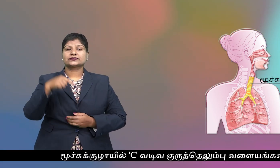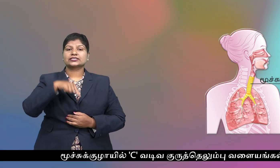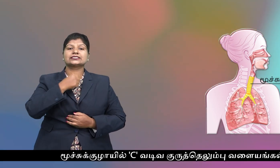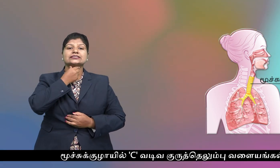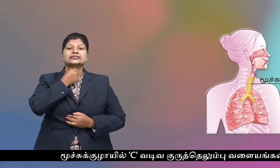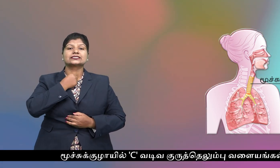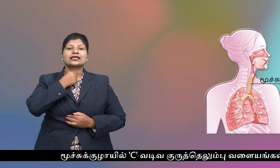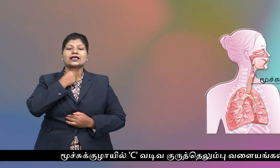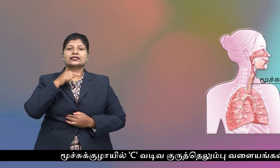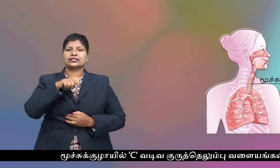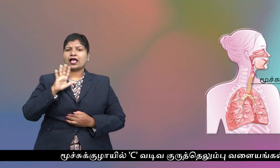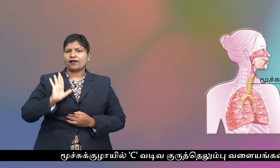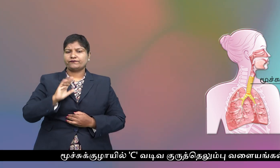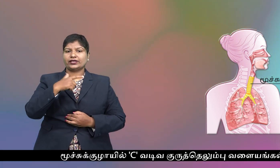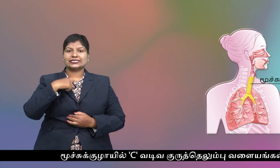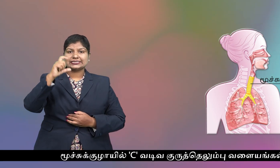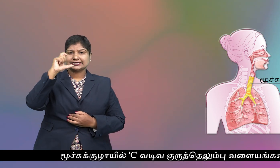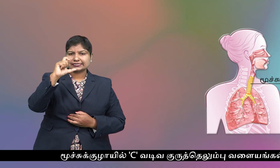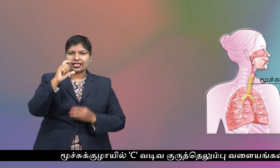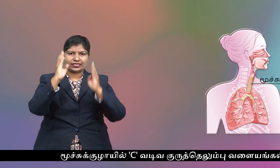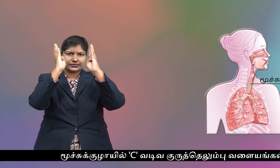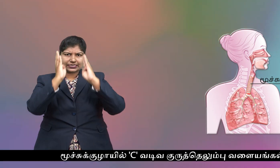மூச்சுக்குழாயில் சி வடிவ குருத்தெலும்பு வளையங்கள் உள்ளன.